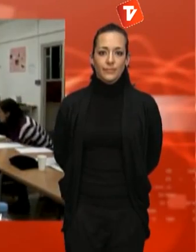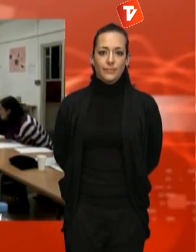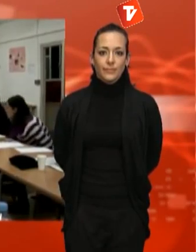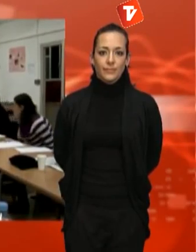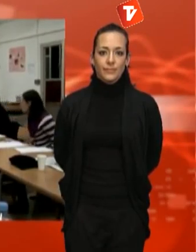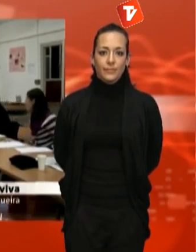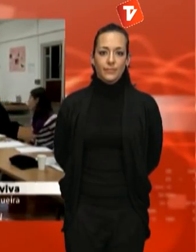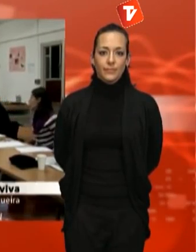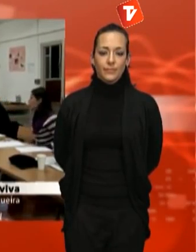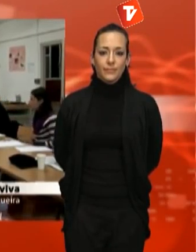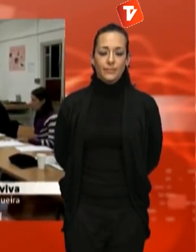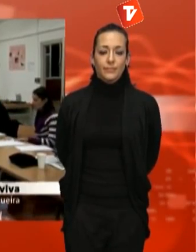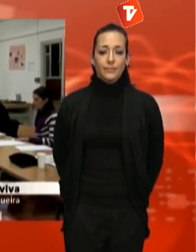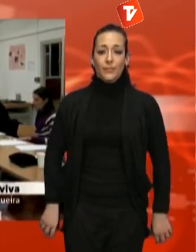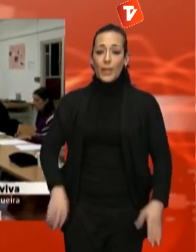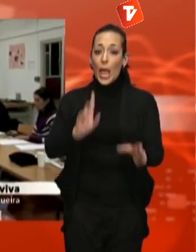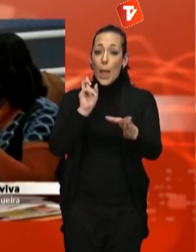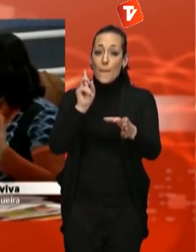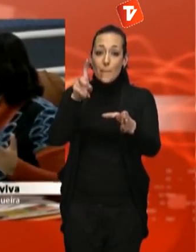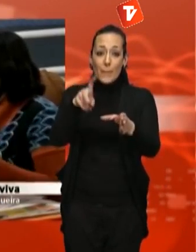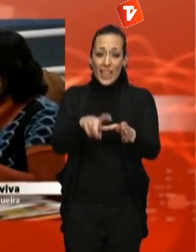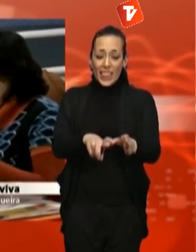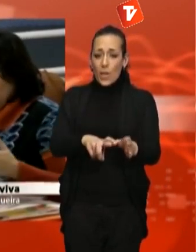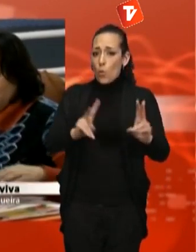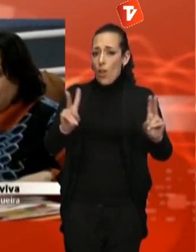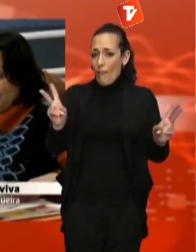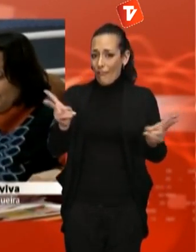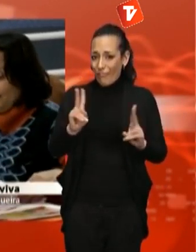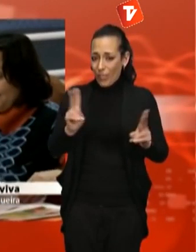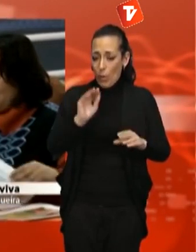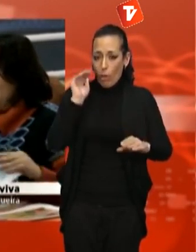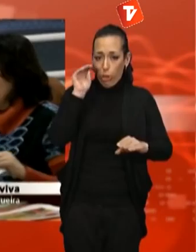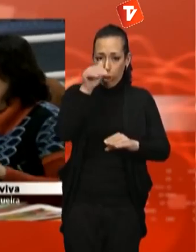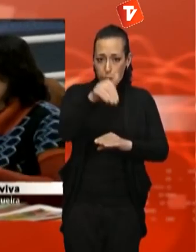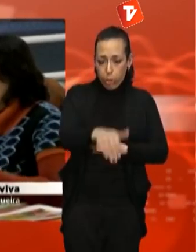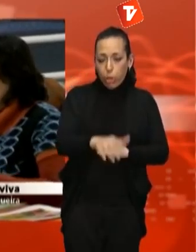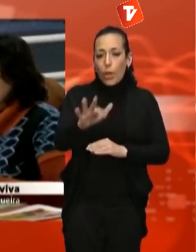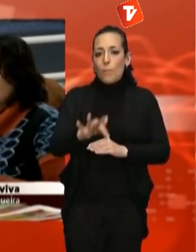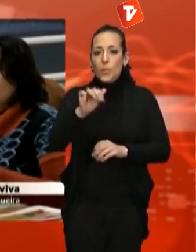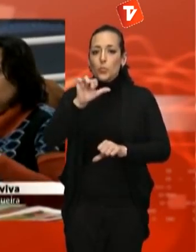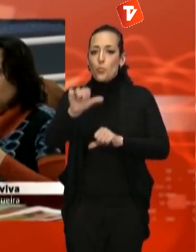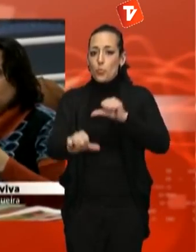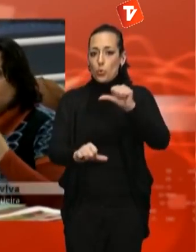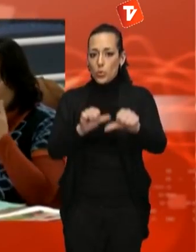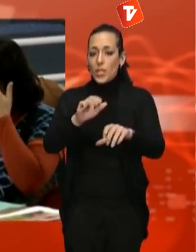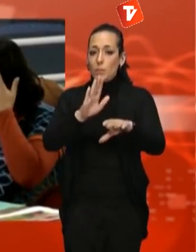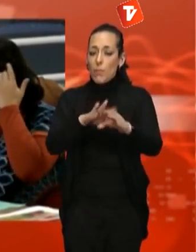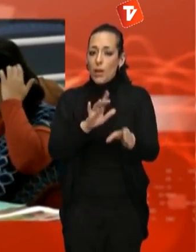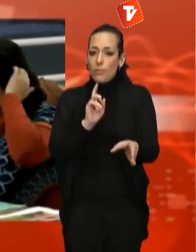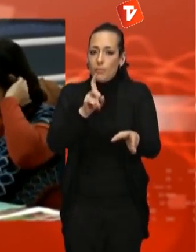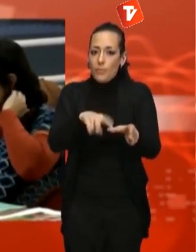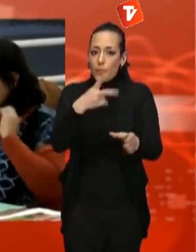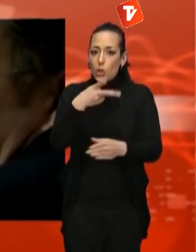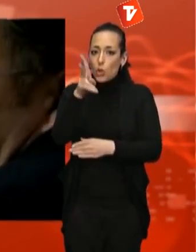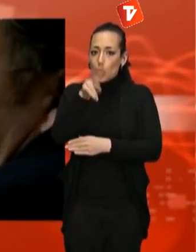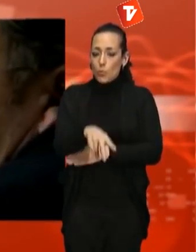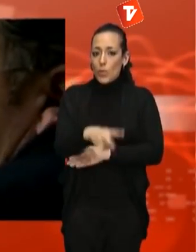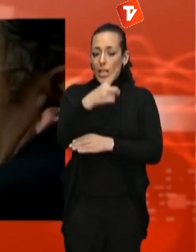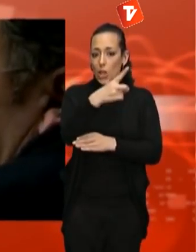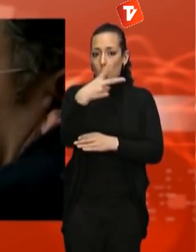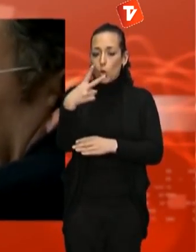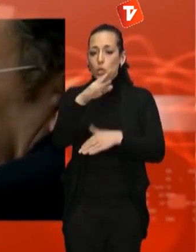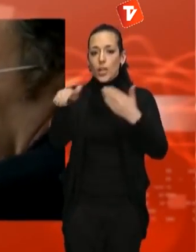El descens de la matrícula viva, el procés de preinscripció del curs 2013-2014 i el suport al no tancament de l'escola